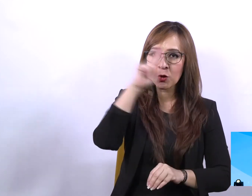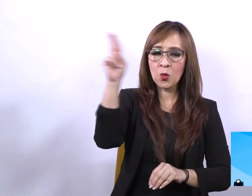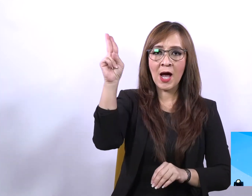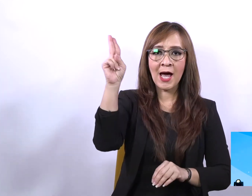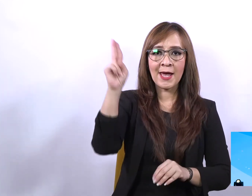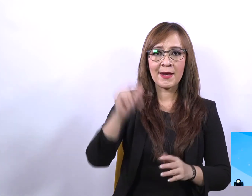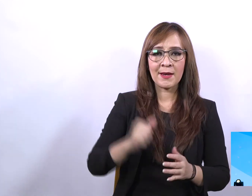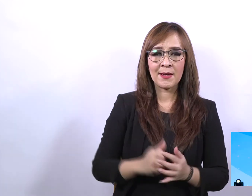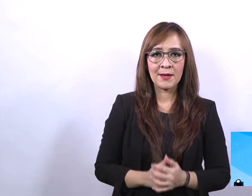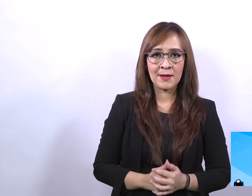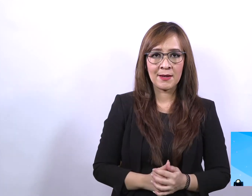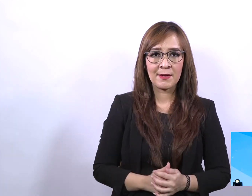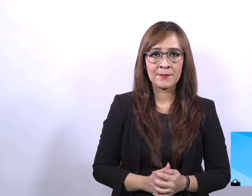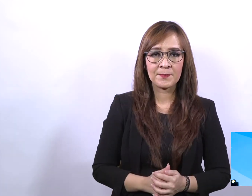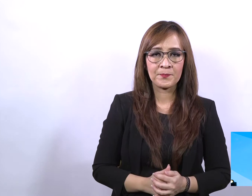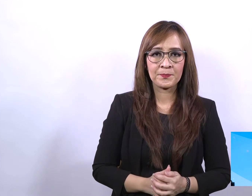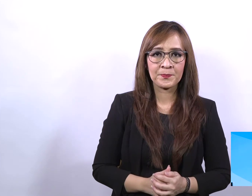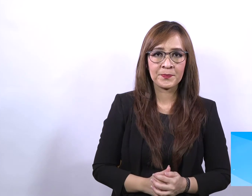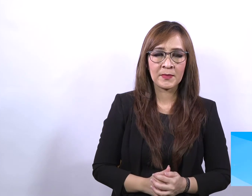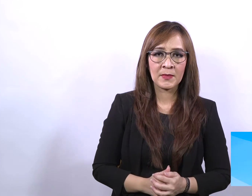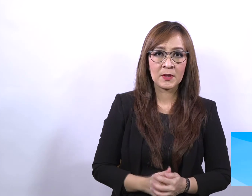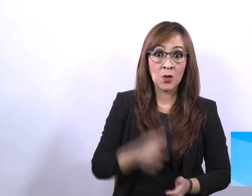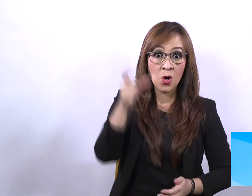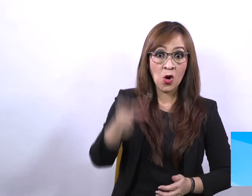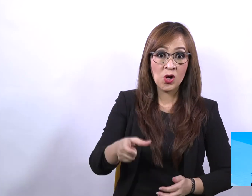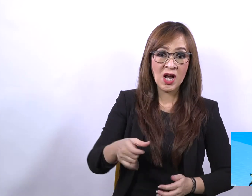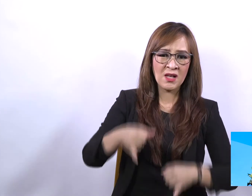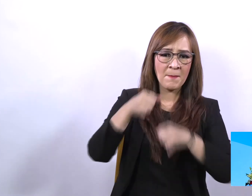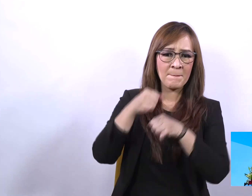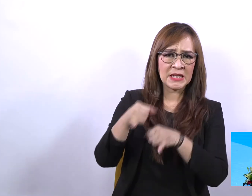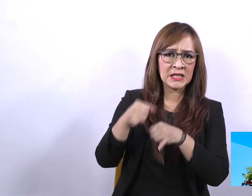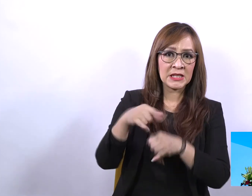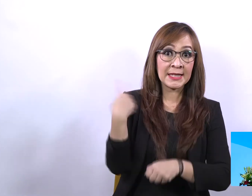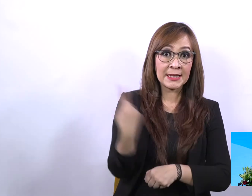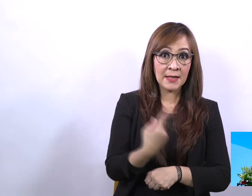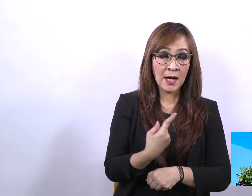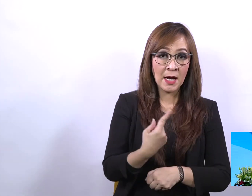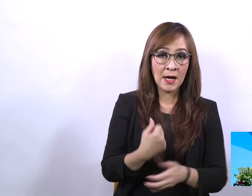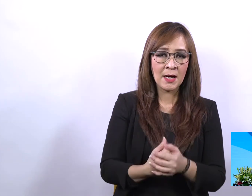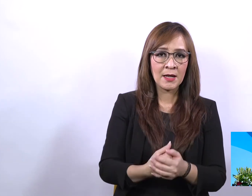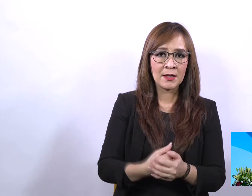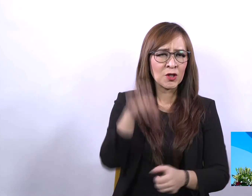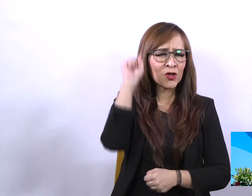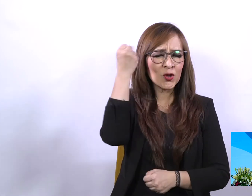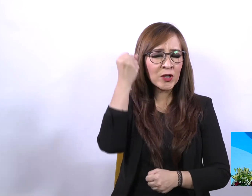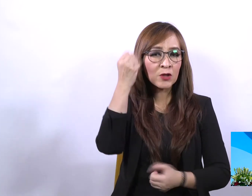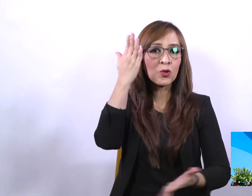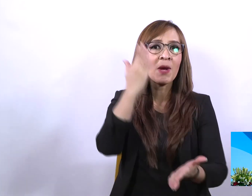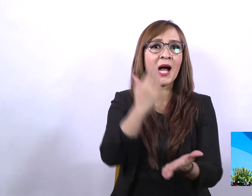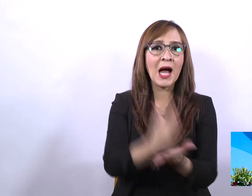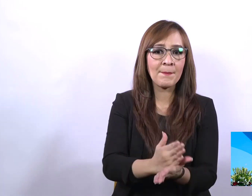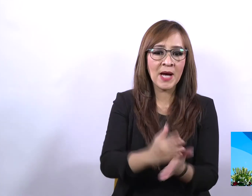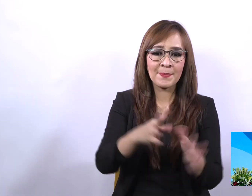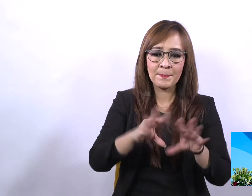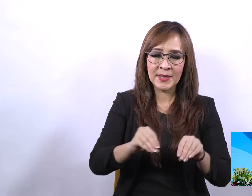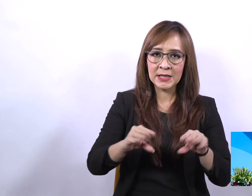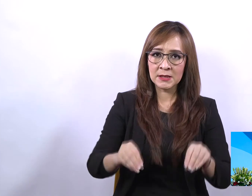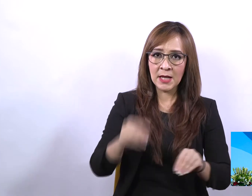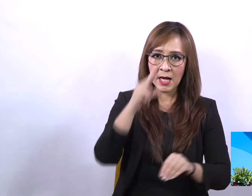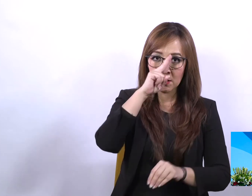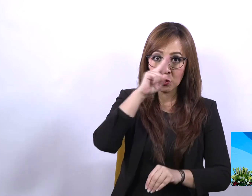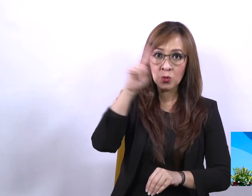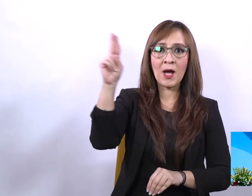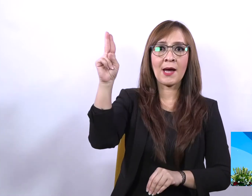darat Saya ulangi sekali lagi Hei terpilih bisa menghambat hamba tuhan Hai dan haters tidak bisa menghambat pekerjaan